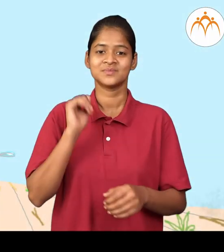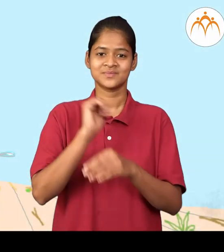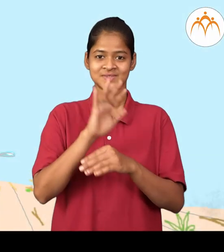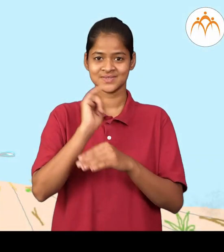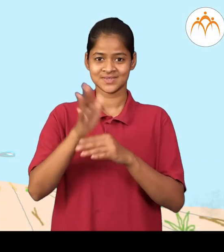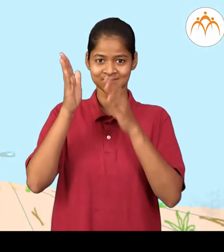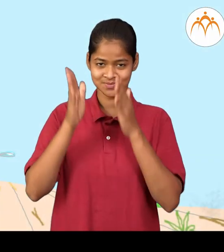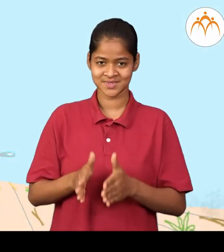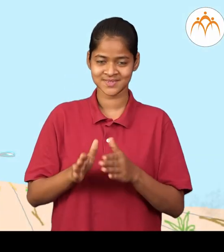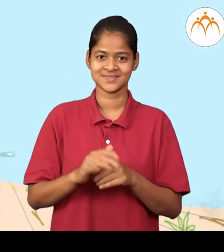मेलबॉक्स,